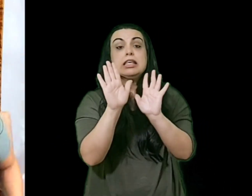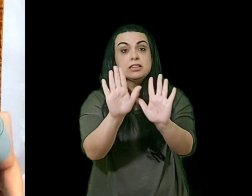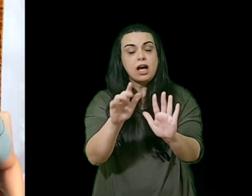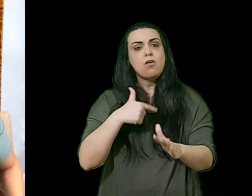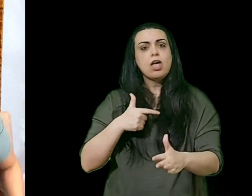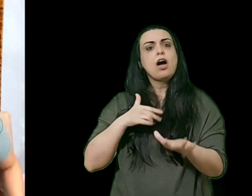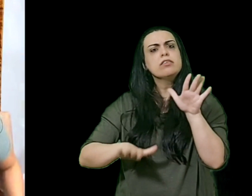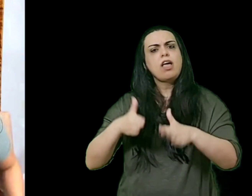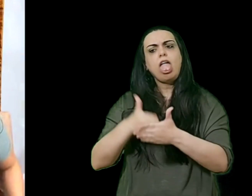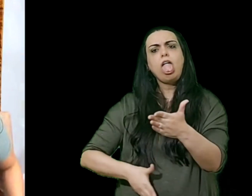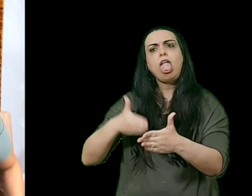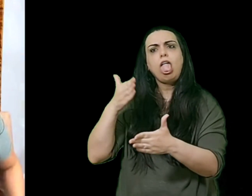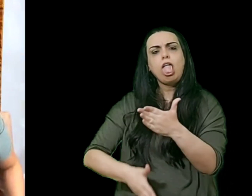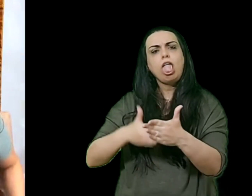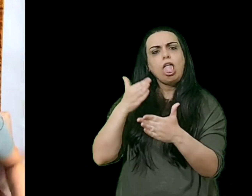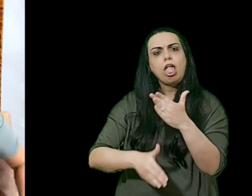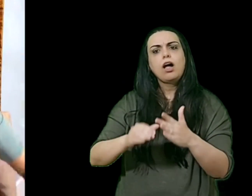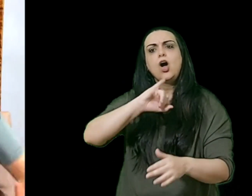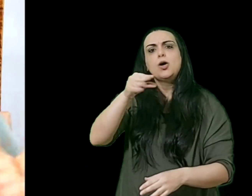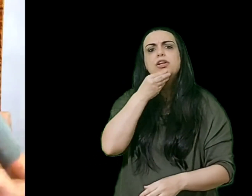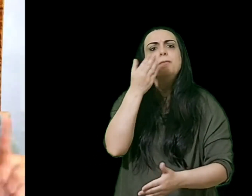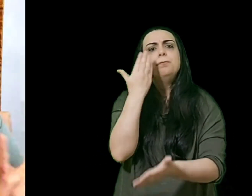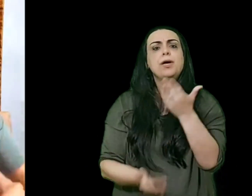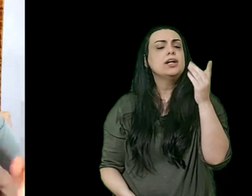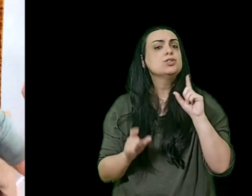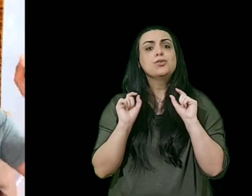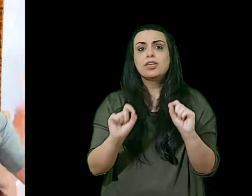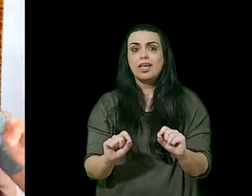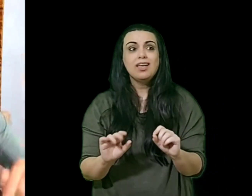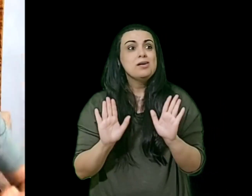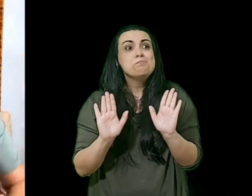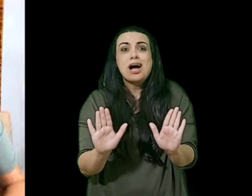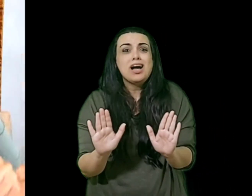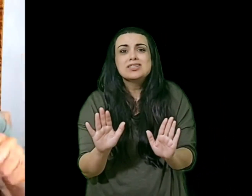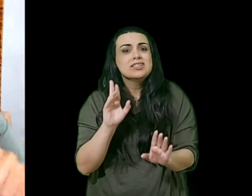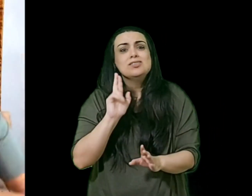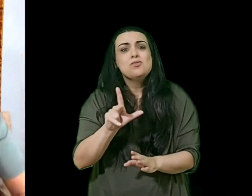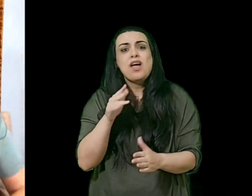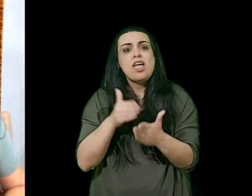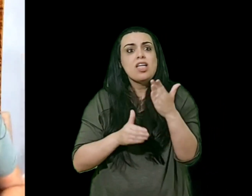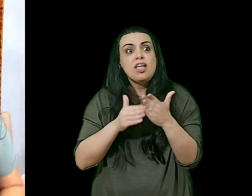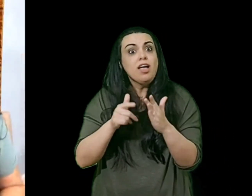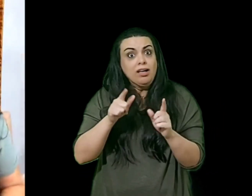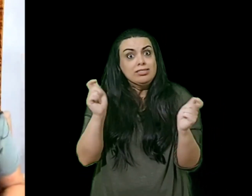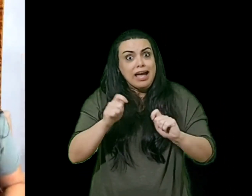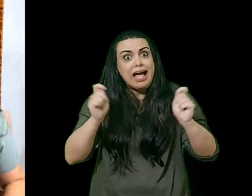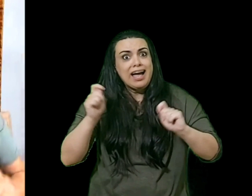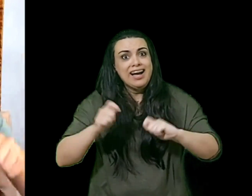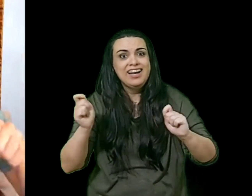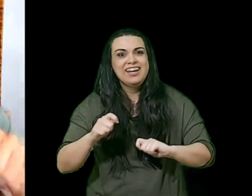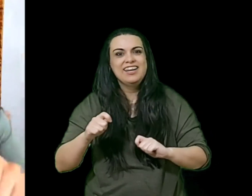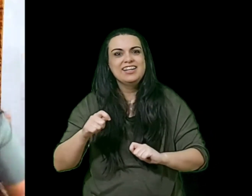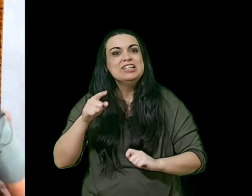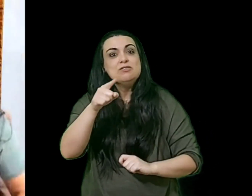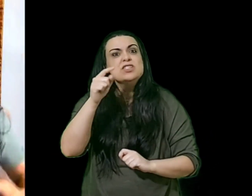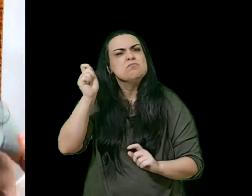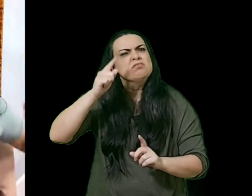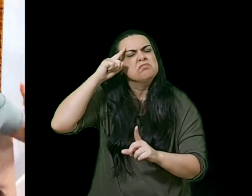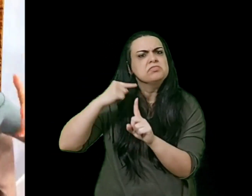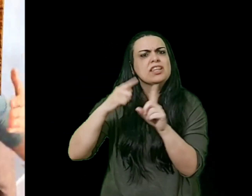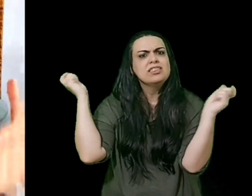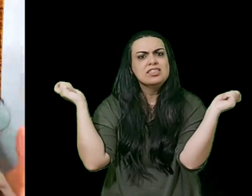a oportunidade que está diante de mim, ela na verdade não me limita, ela me favorece, ela